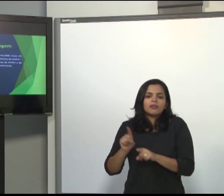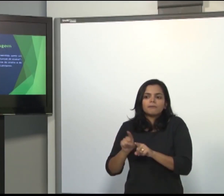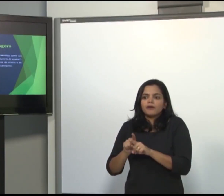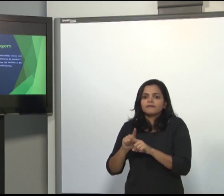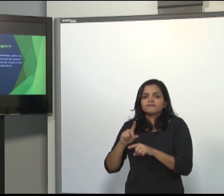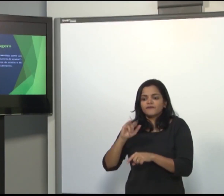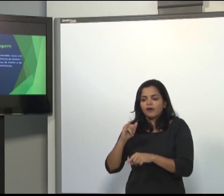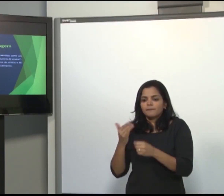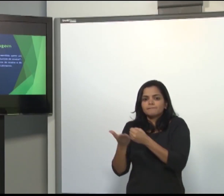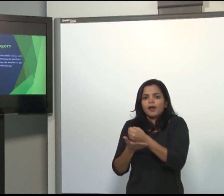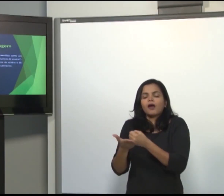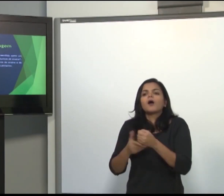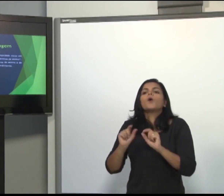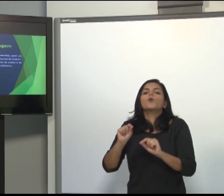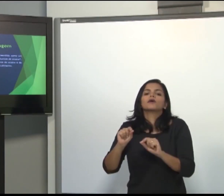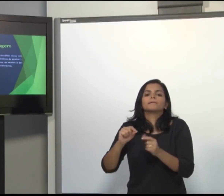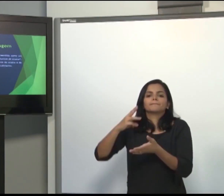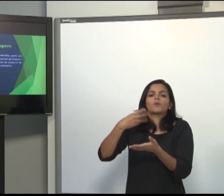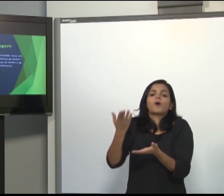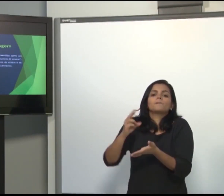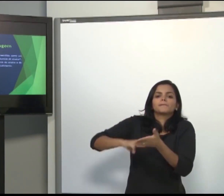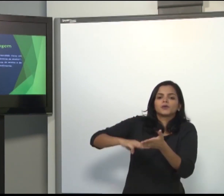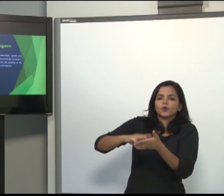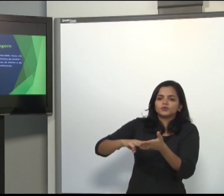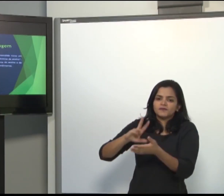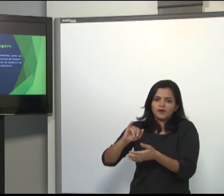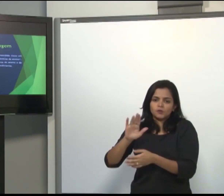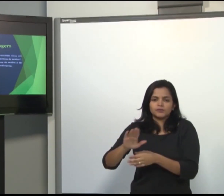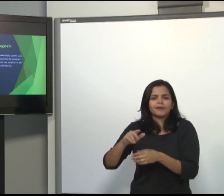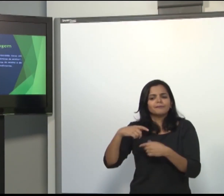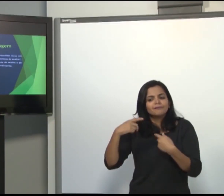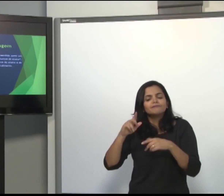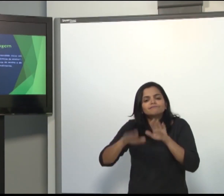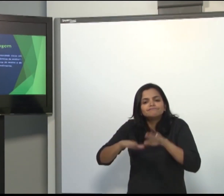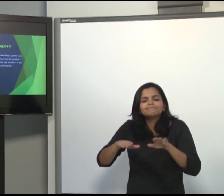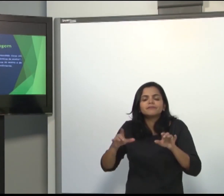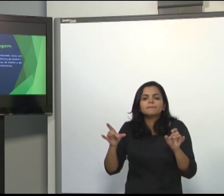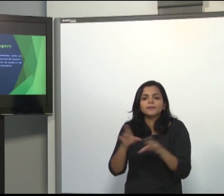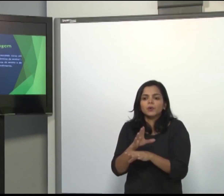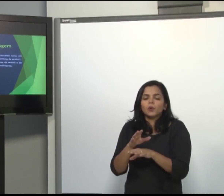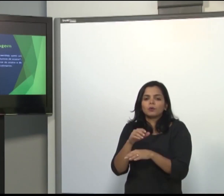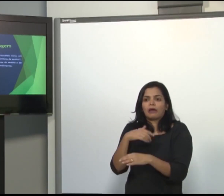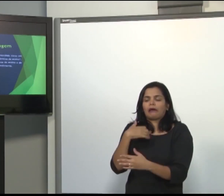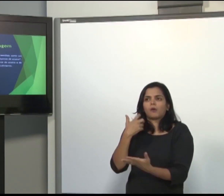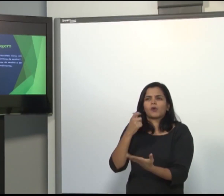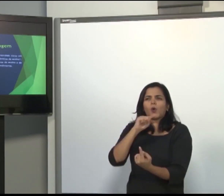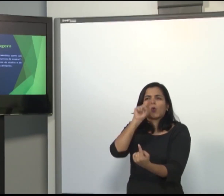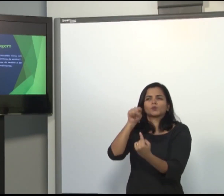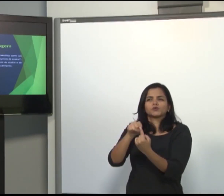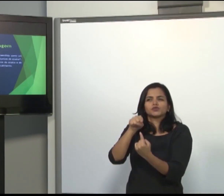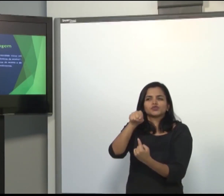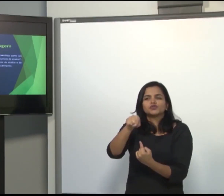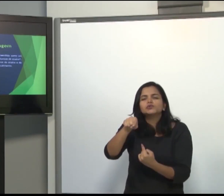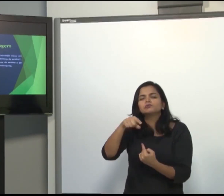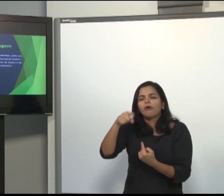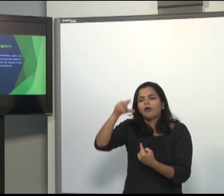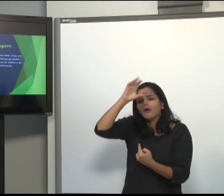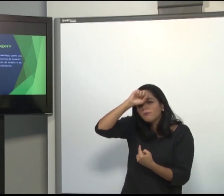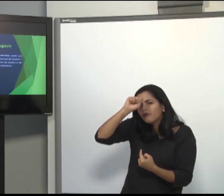embasar a metodologia que irei utilizar. Então, tenho que ter um objetivo da aprendizagem da L2. Então,